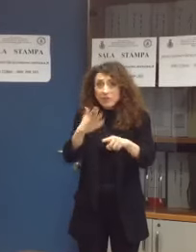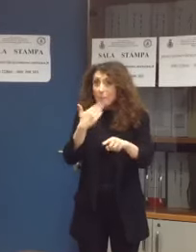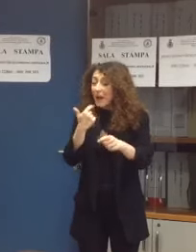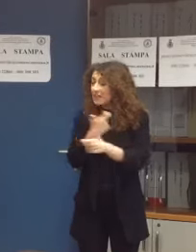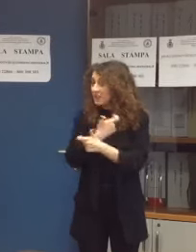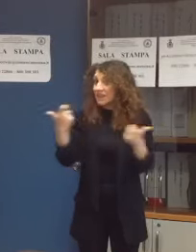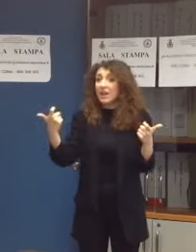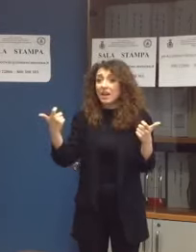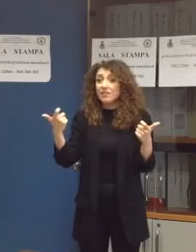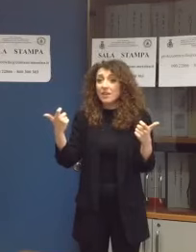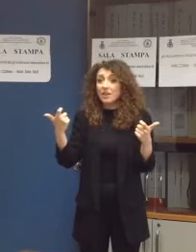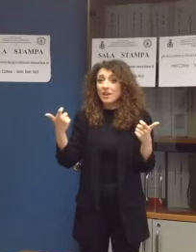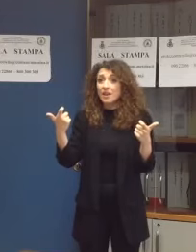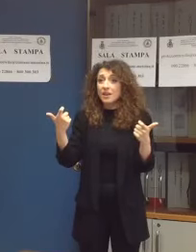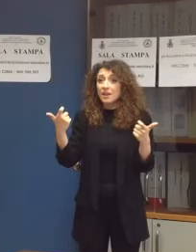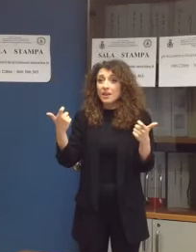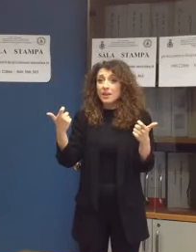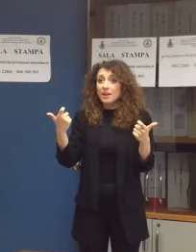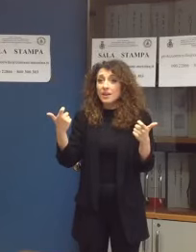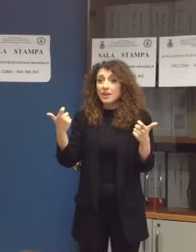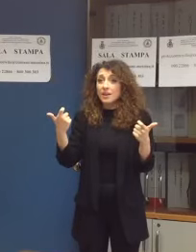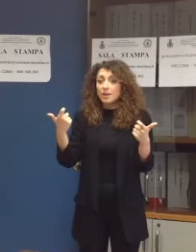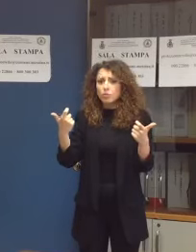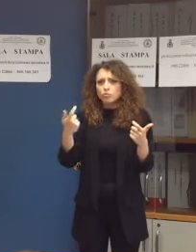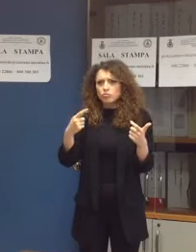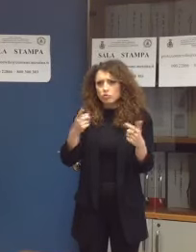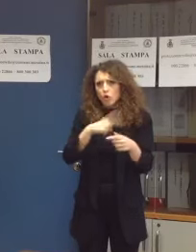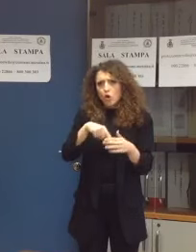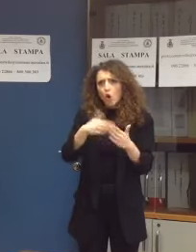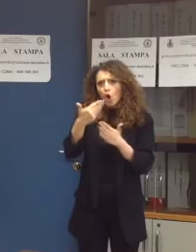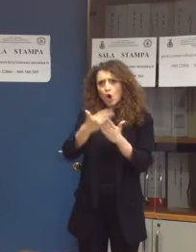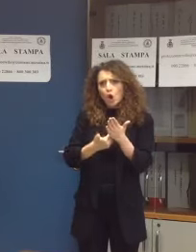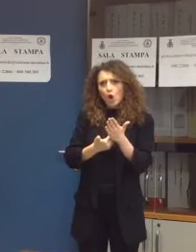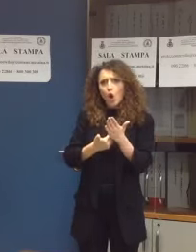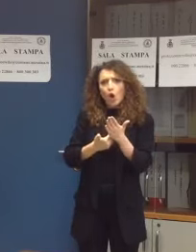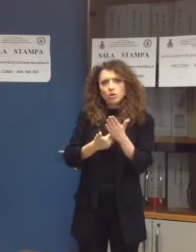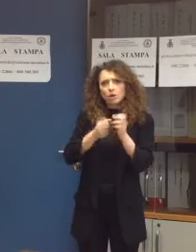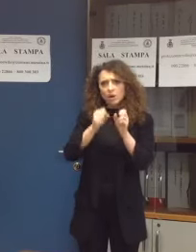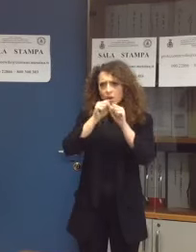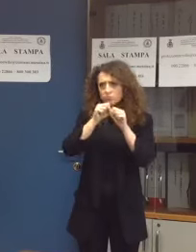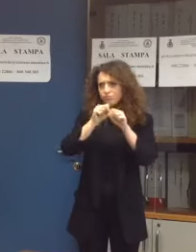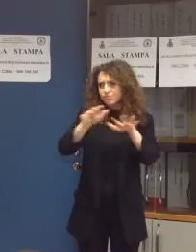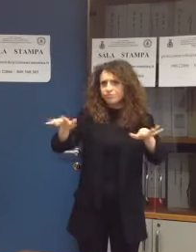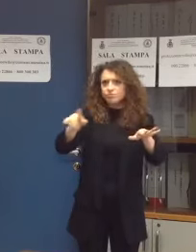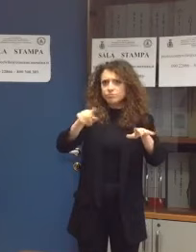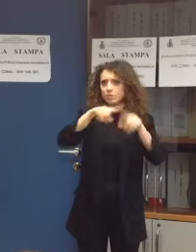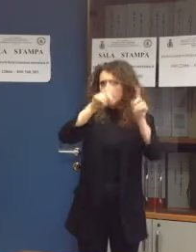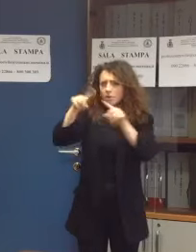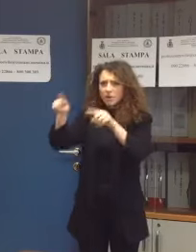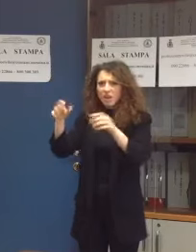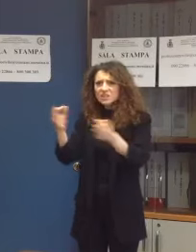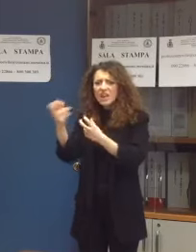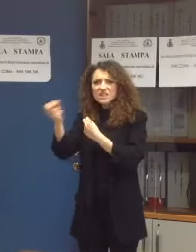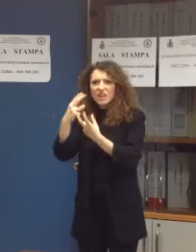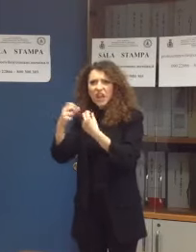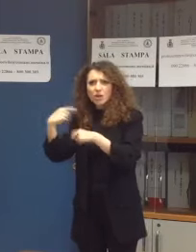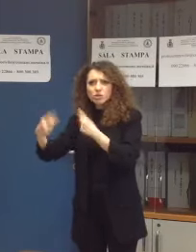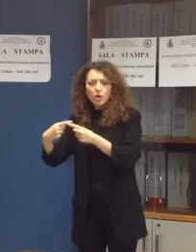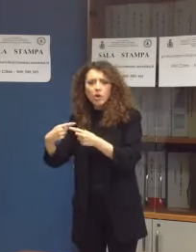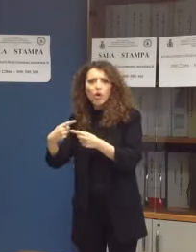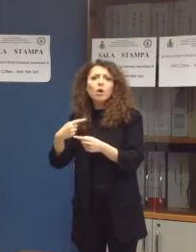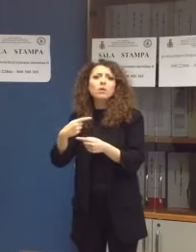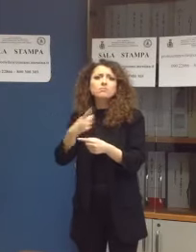naturalmente dico, noi intanto vi mandiamo la nota, dopodiché se noi abbiamo altre segnalazioni è chiaro che revochiamo la convenzione, perché l'avete